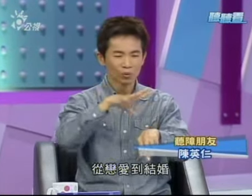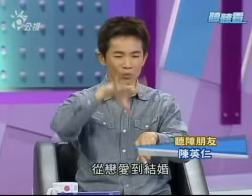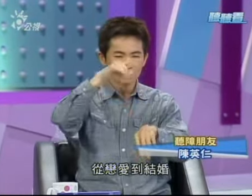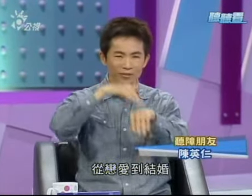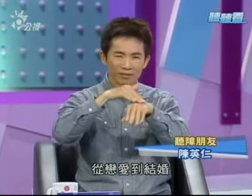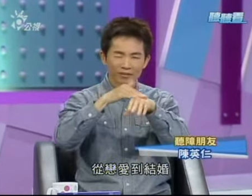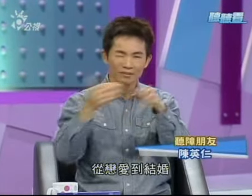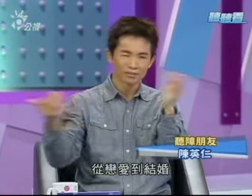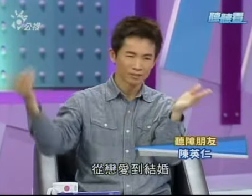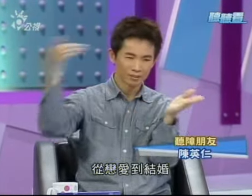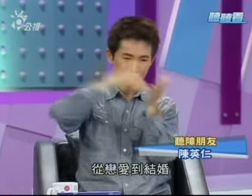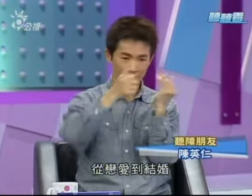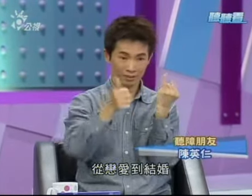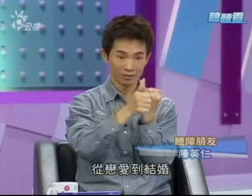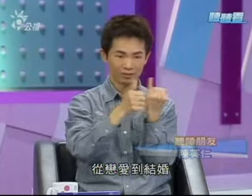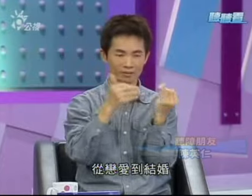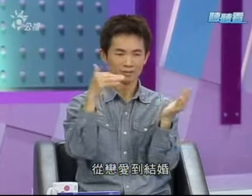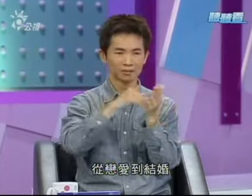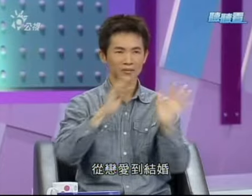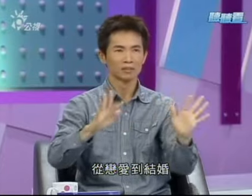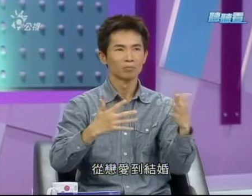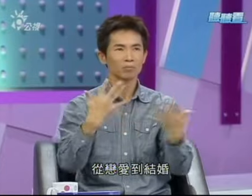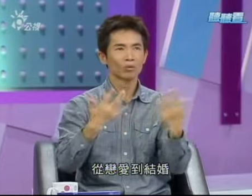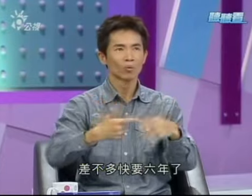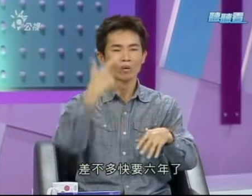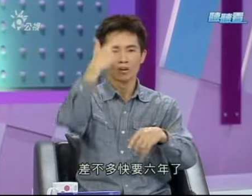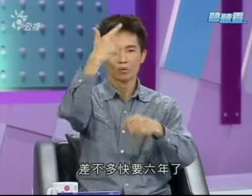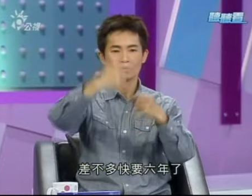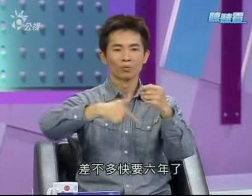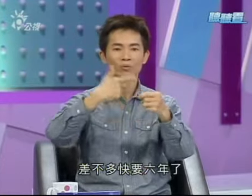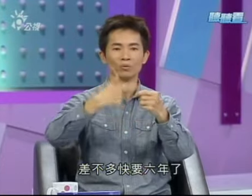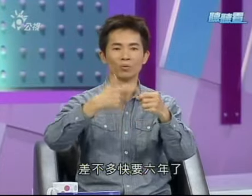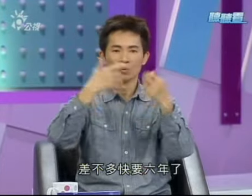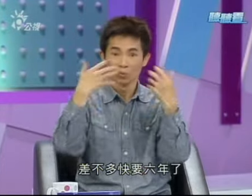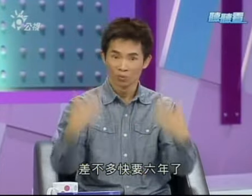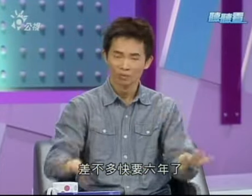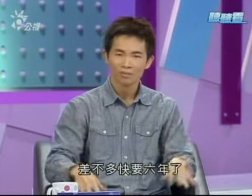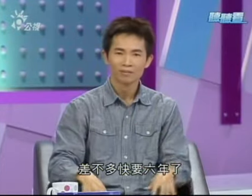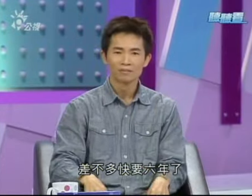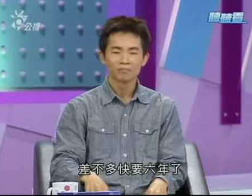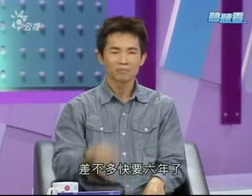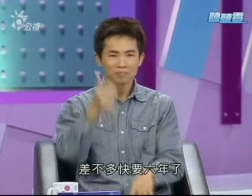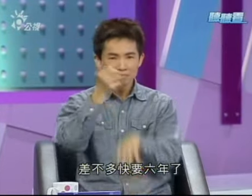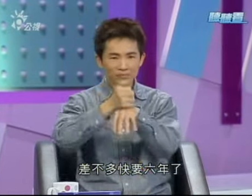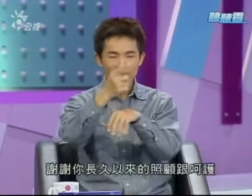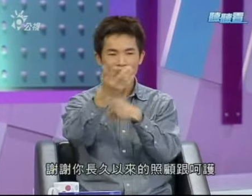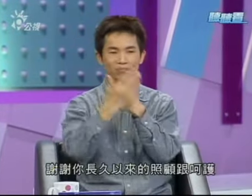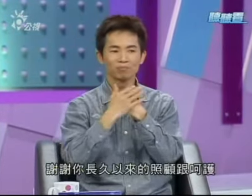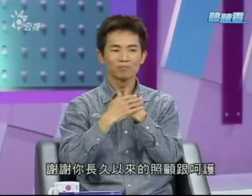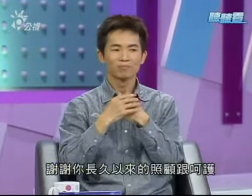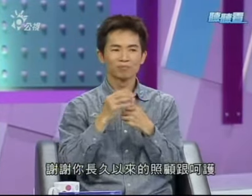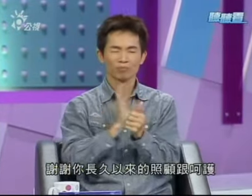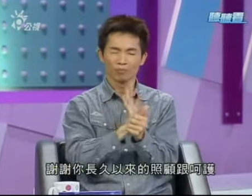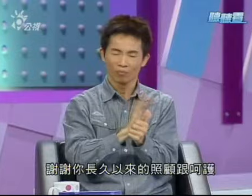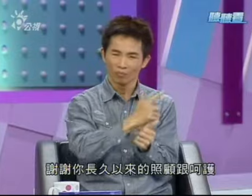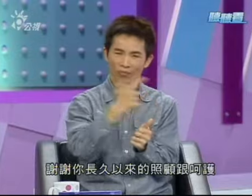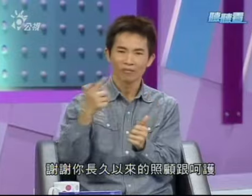从恋爱到结婚差不多快要六年了谢谢你长久以来的照